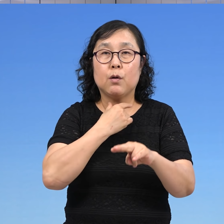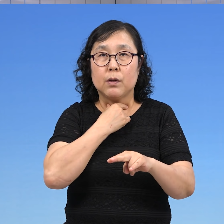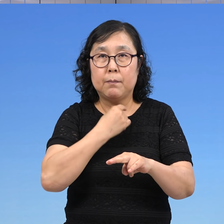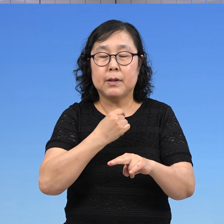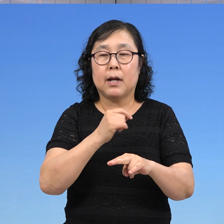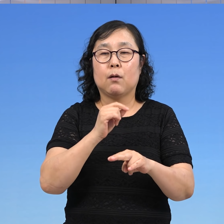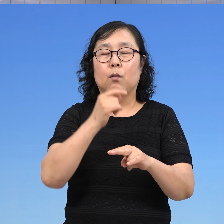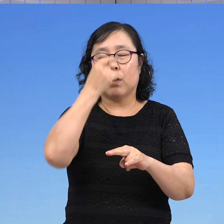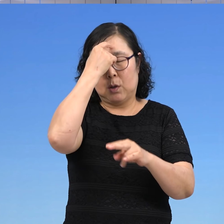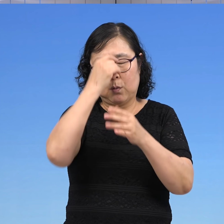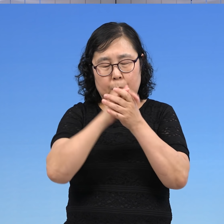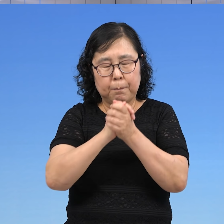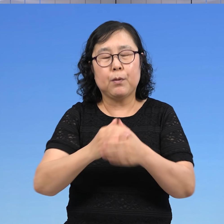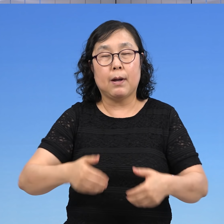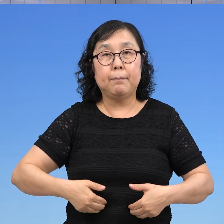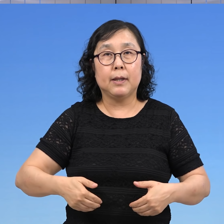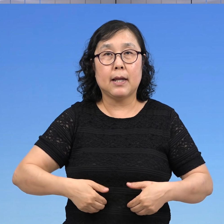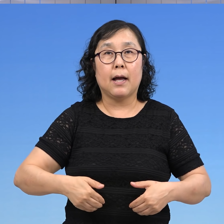되길 원합니다